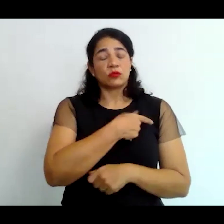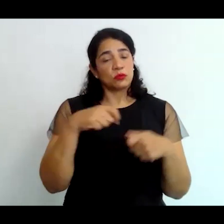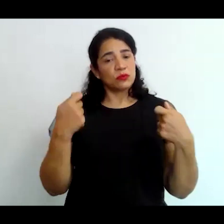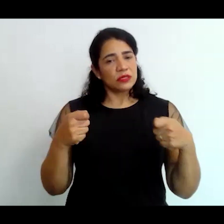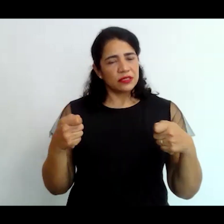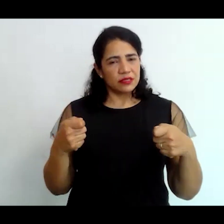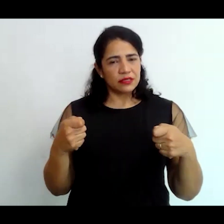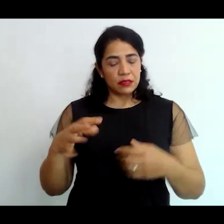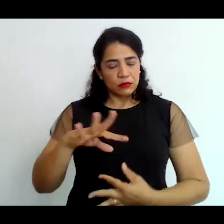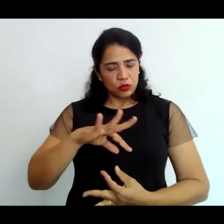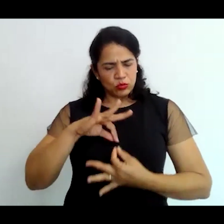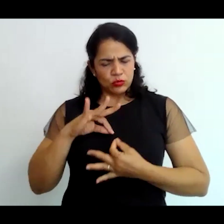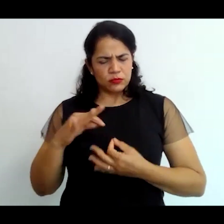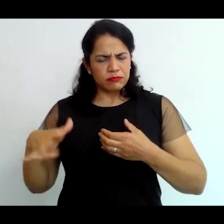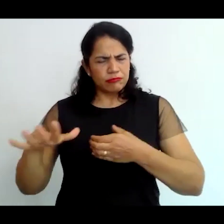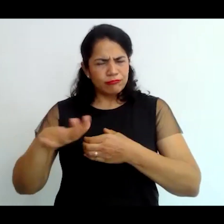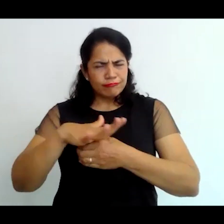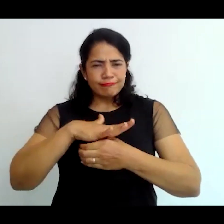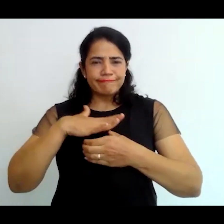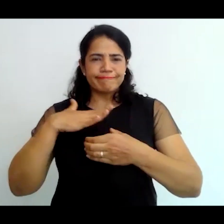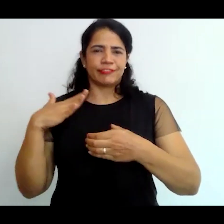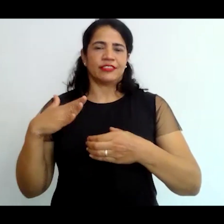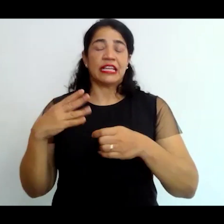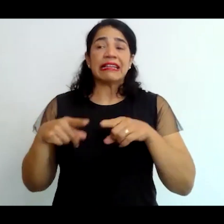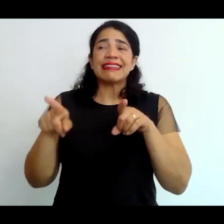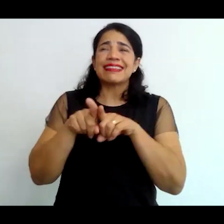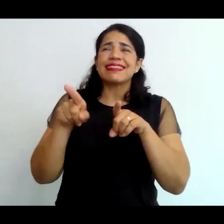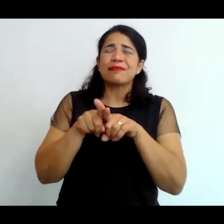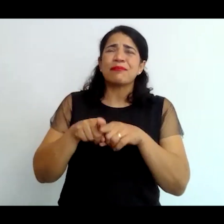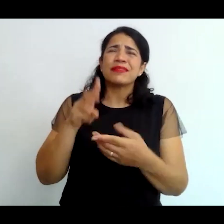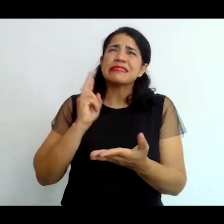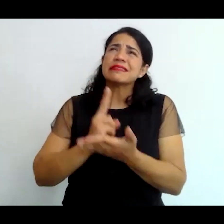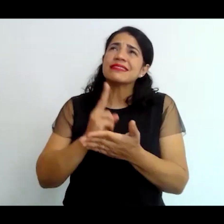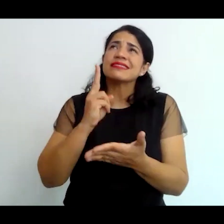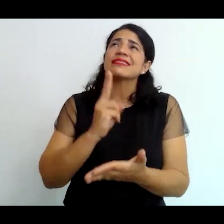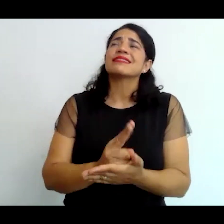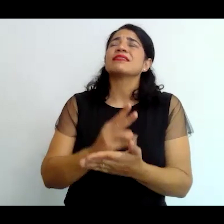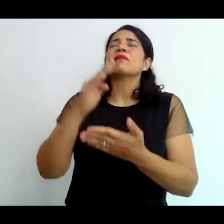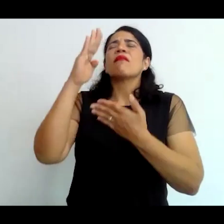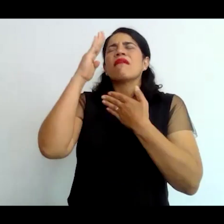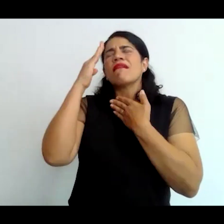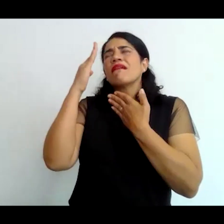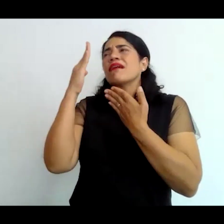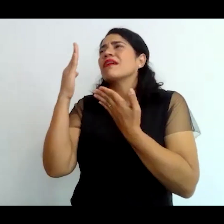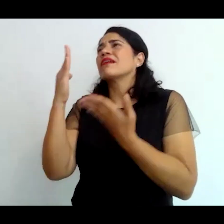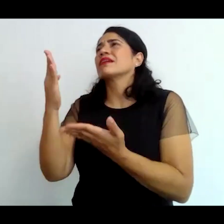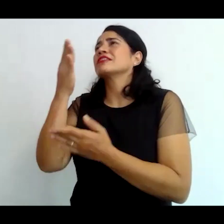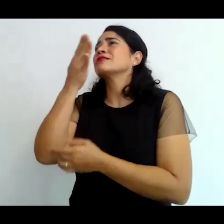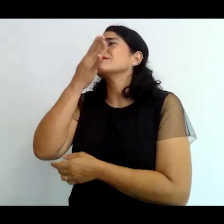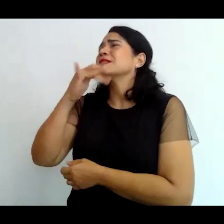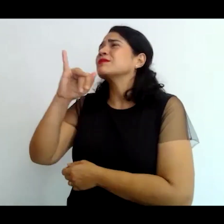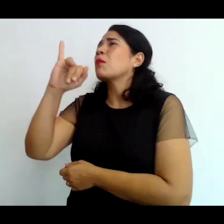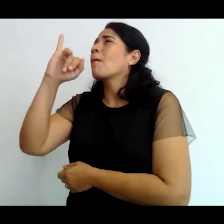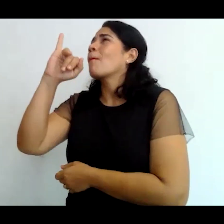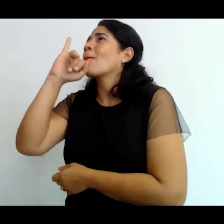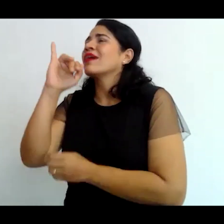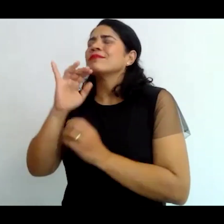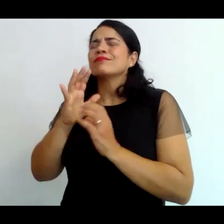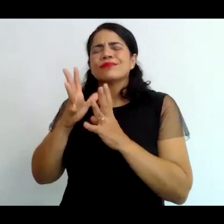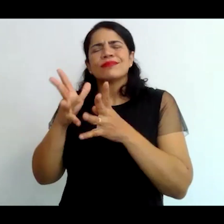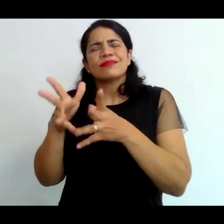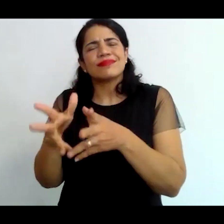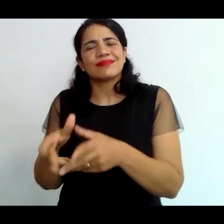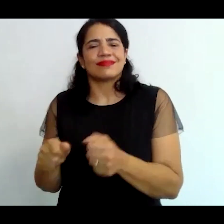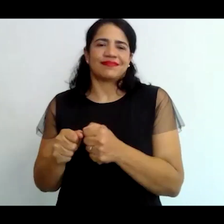sempre graças ao Pai por tudo. Se a gente está imerso no rio da graça, irmão, tudo que acontece